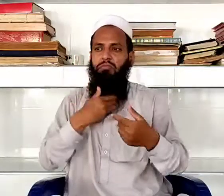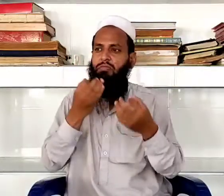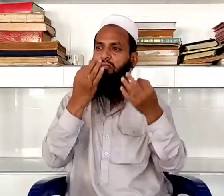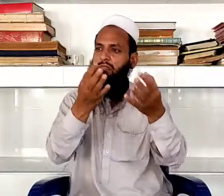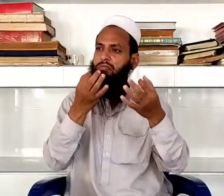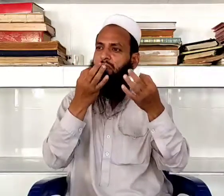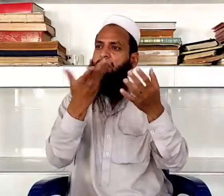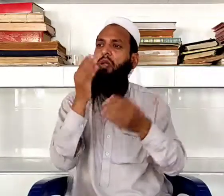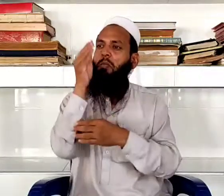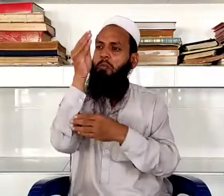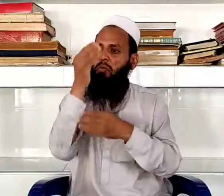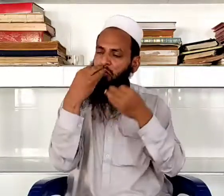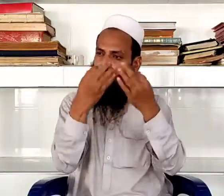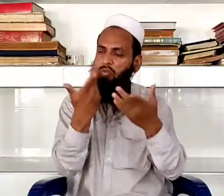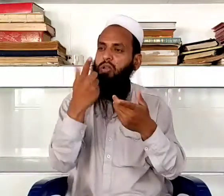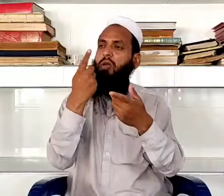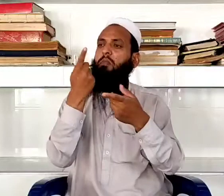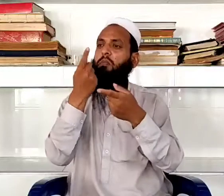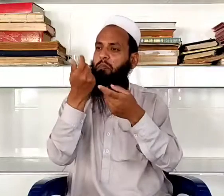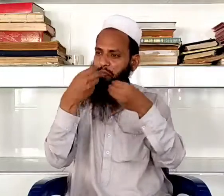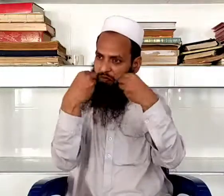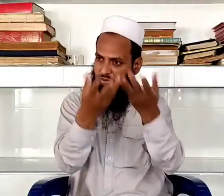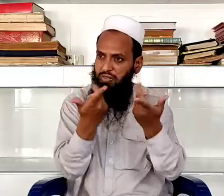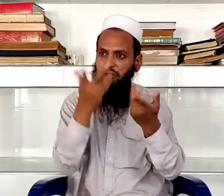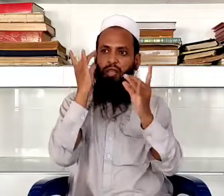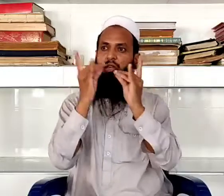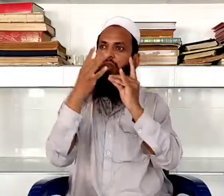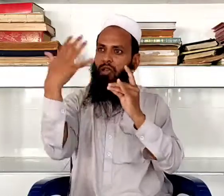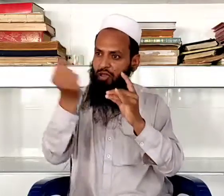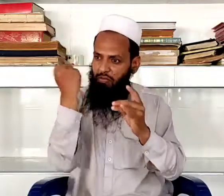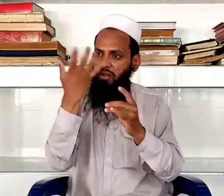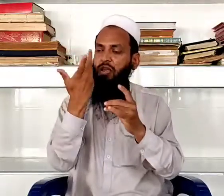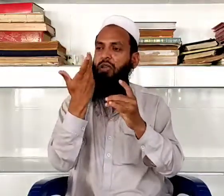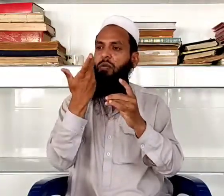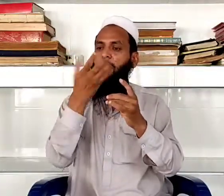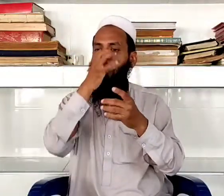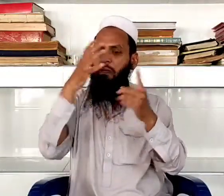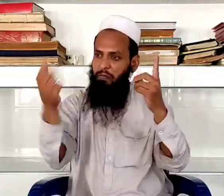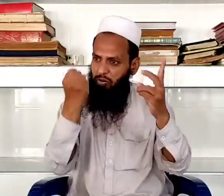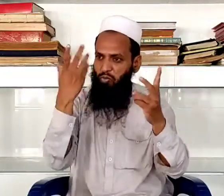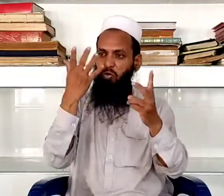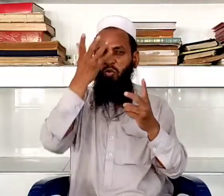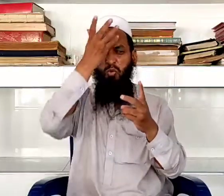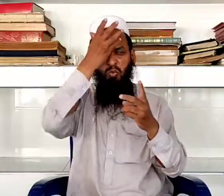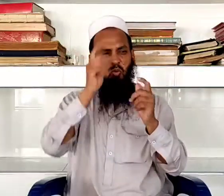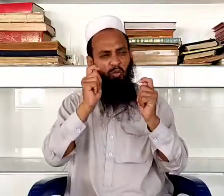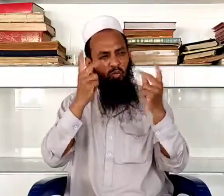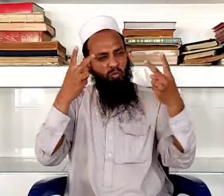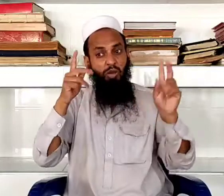یاد رکھنے والیاں نے, ساڈے لوگ جڑے نے چیزاں یاد نہیں رکھتے, اور دوسرے لوگ جڑے نے انہوں نے بڑیاں اپنے کولوں